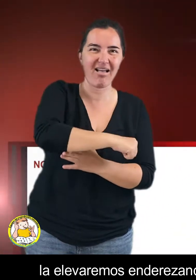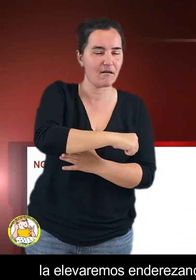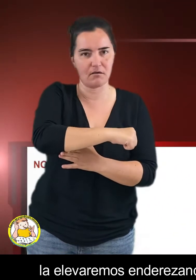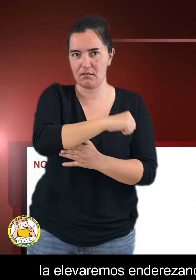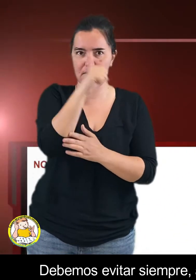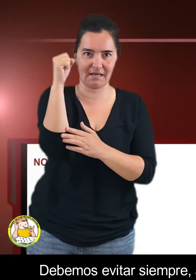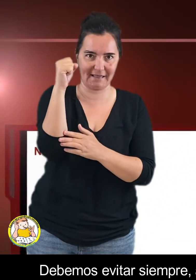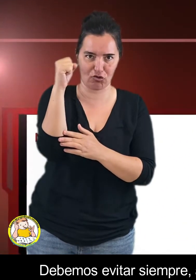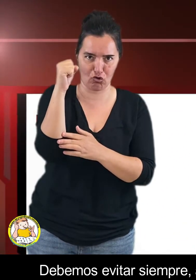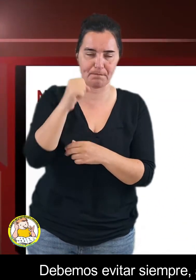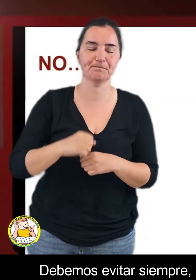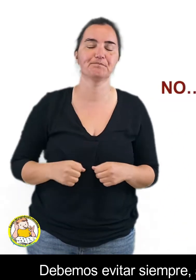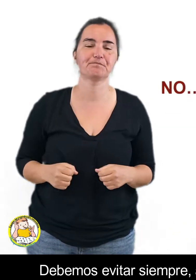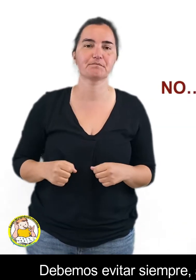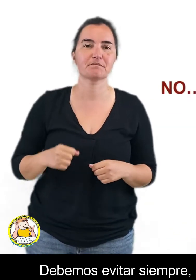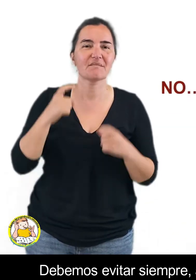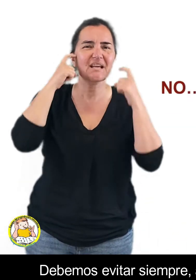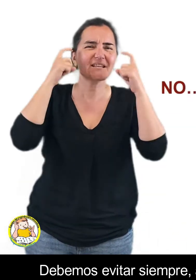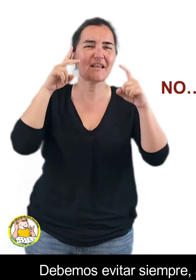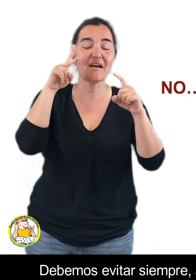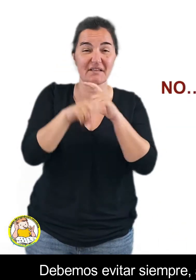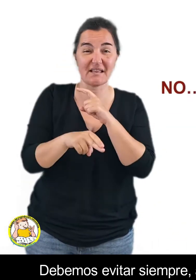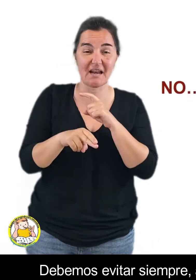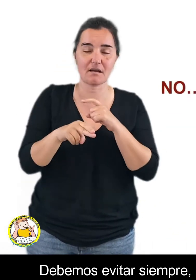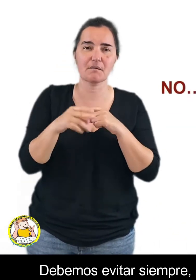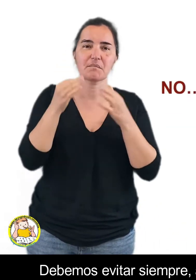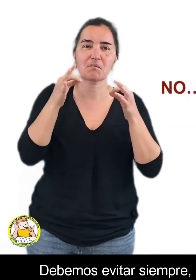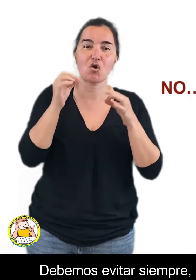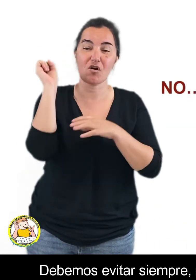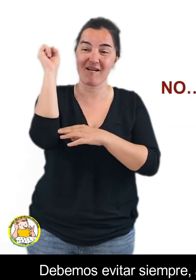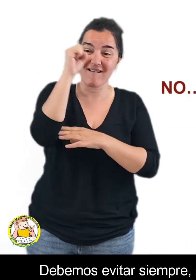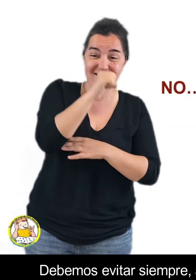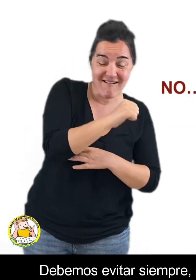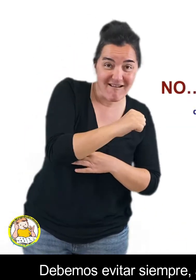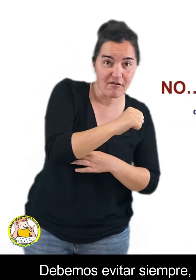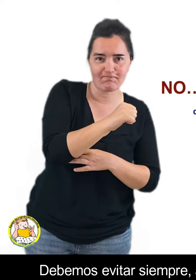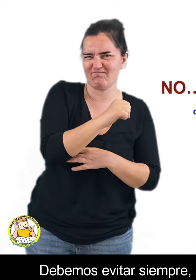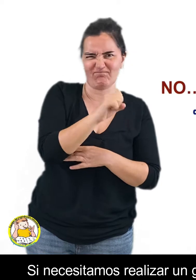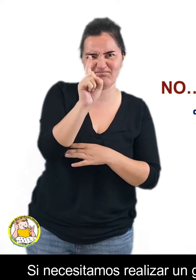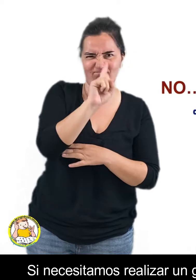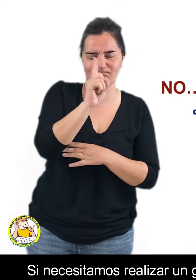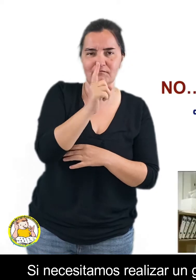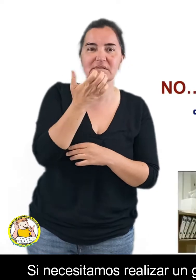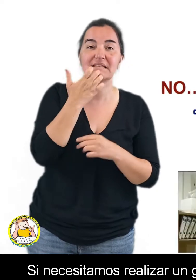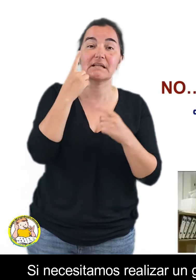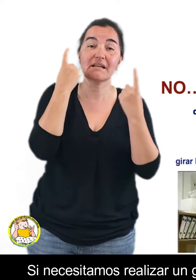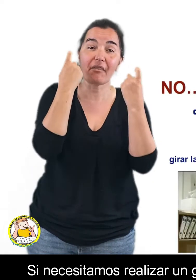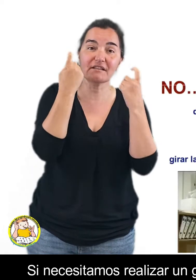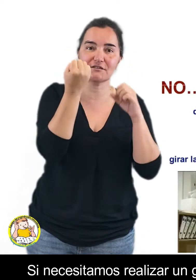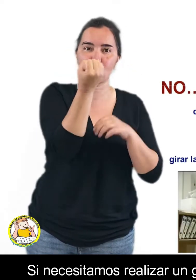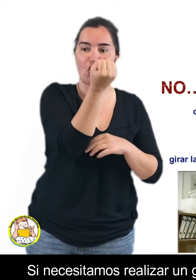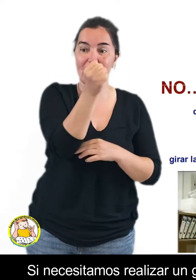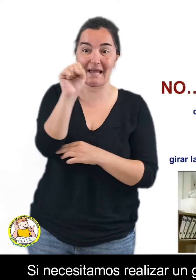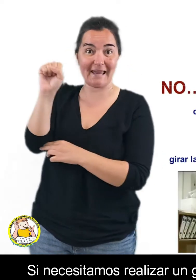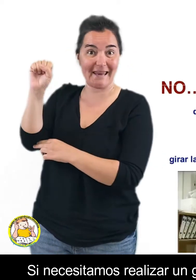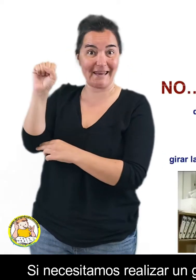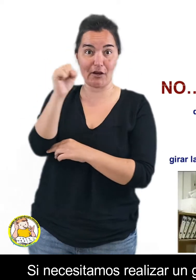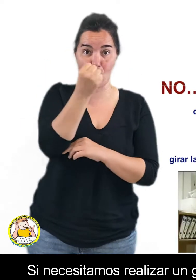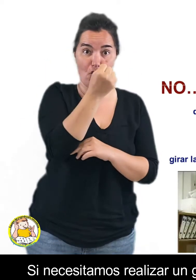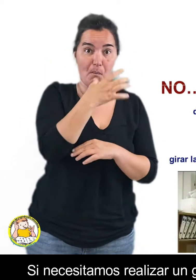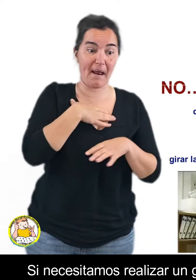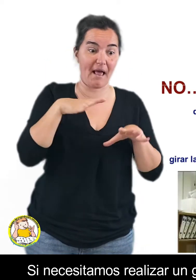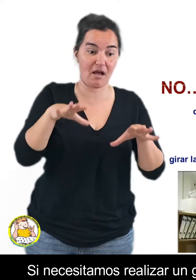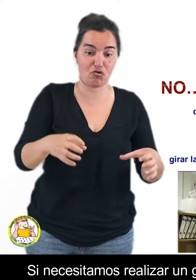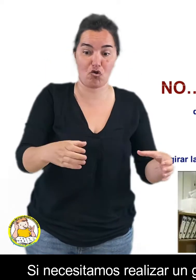espalda recta. Debemos evitar siempre al manipular una carga el doblar la espalda. Si necesitamos realizar un giro